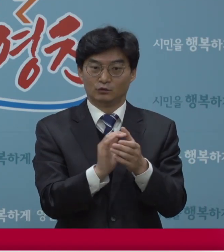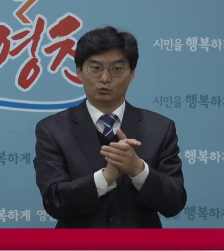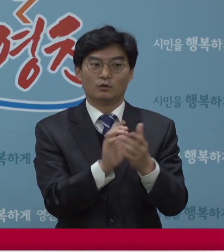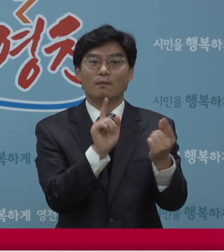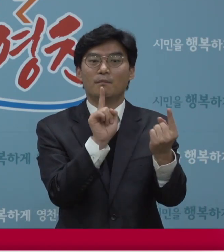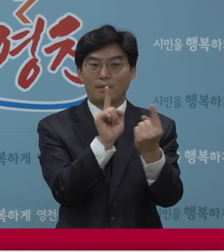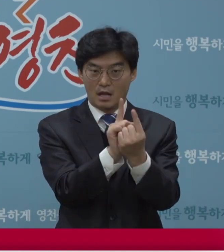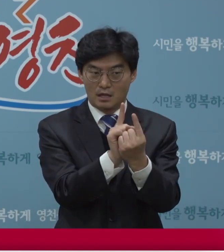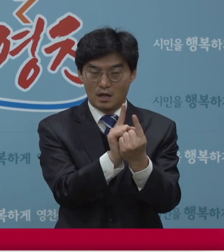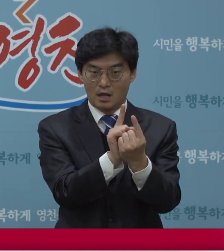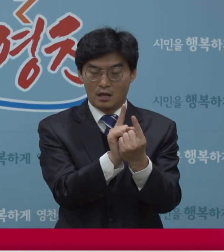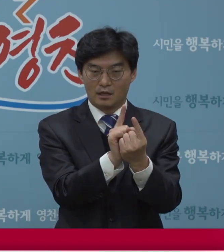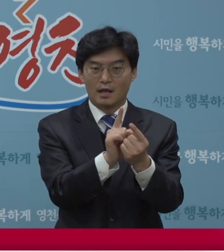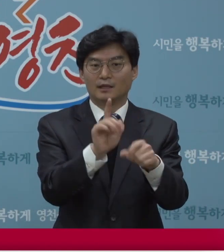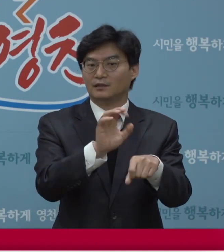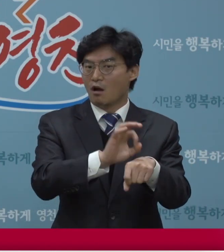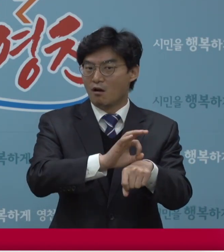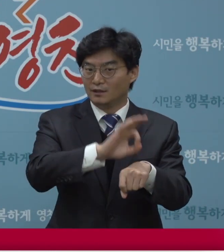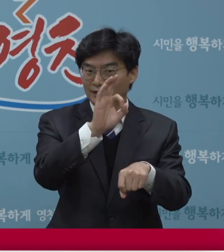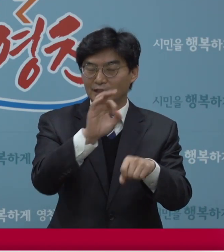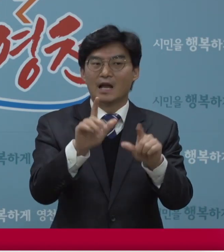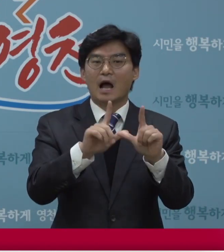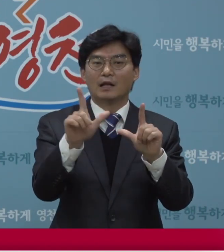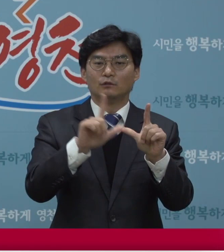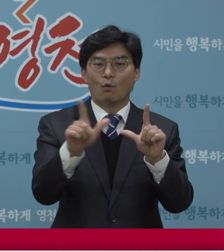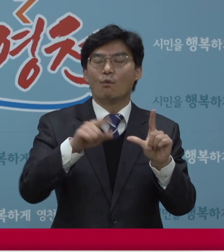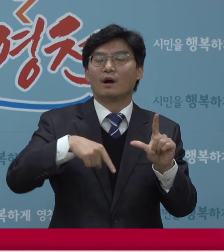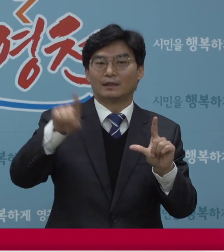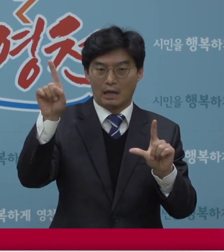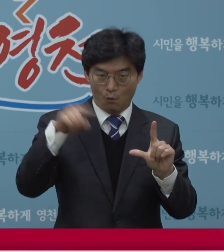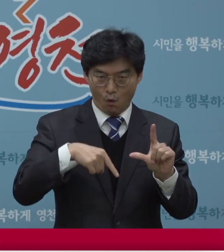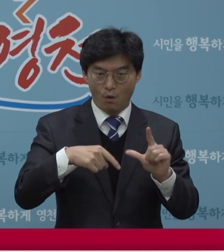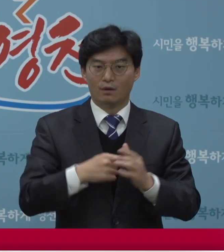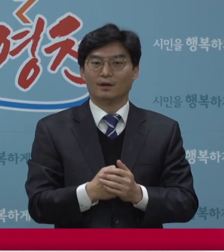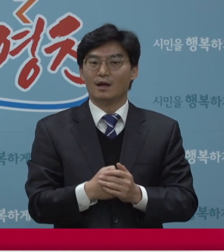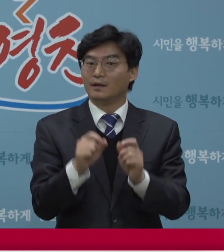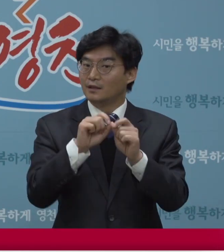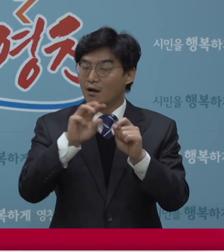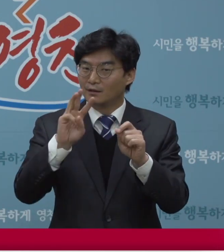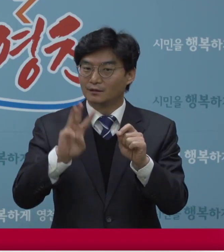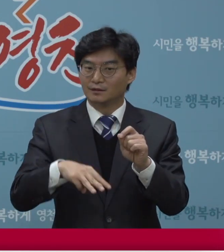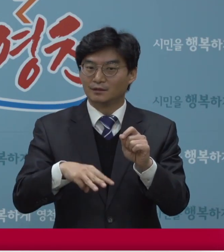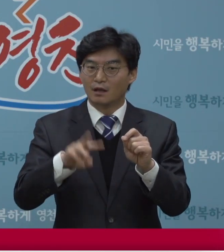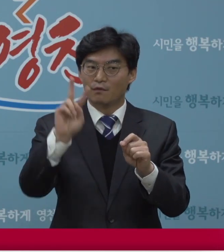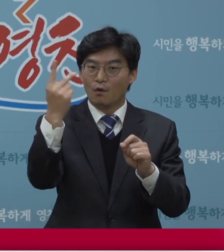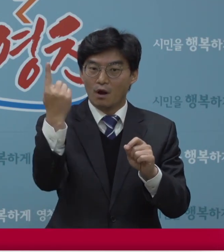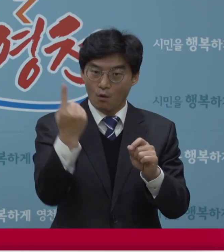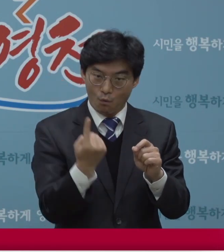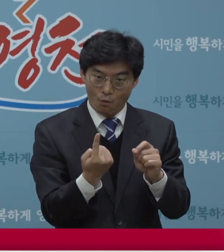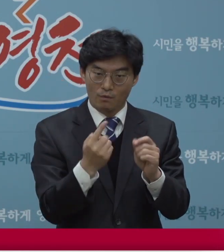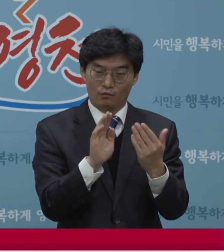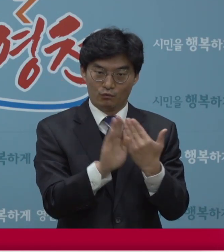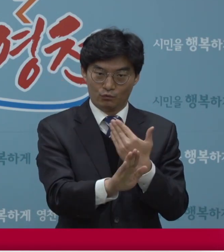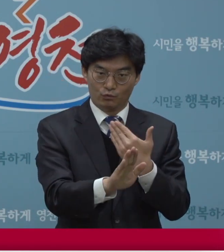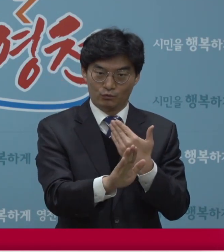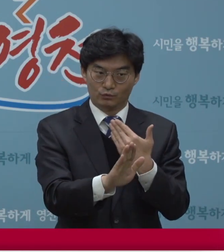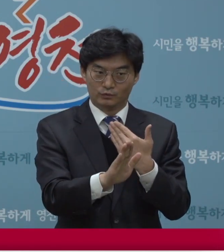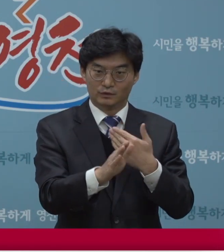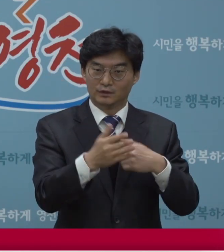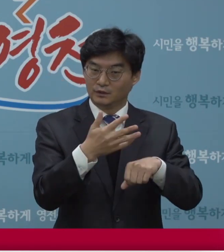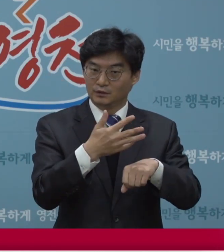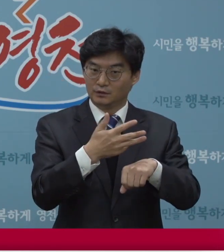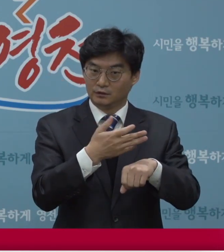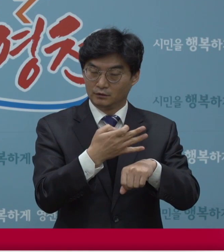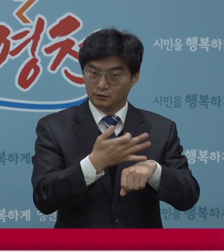S씨를 만나기 위해서 10시경 안동을 다녀왔으며 영천을 돌아온 후 19시